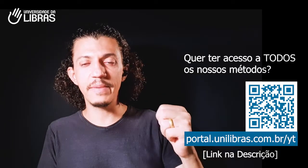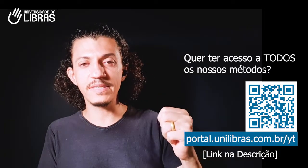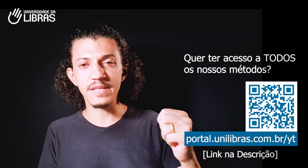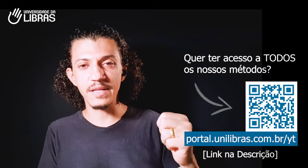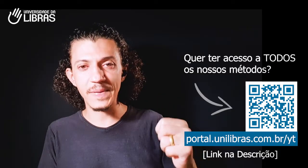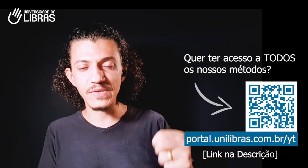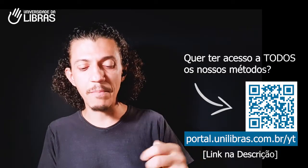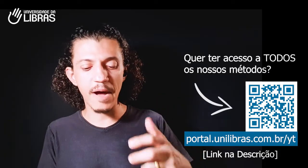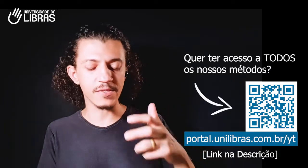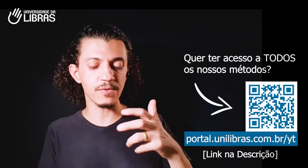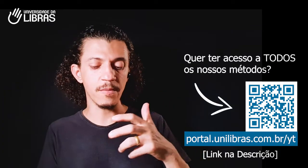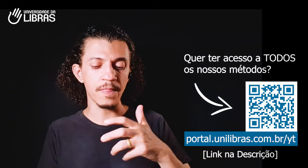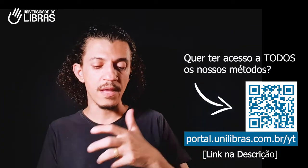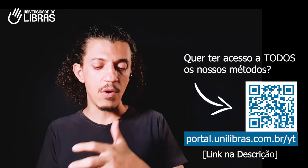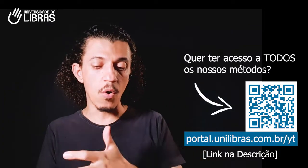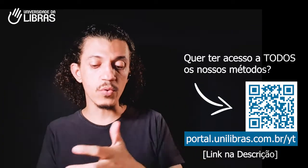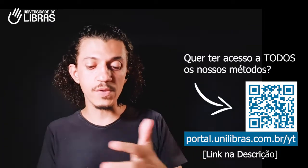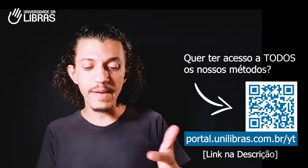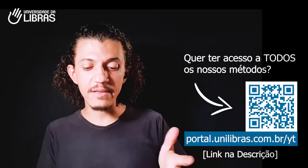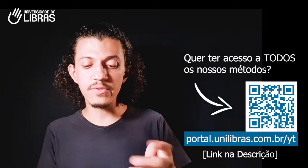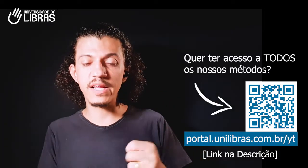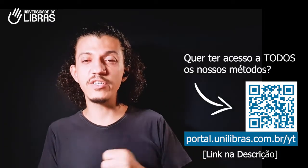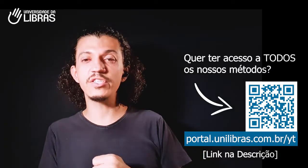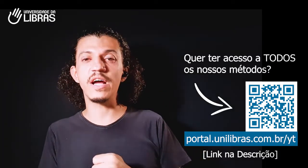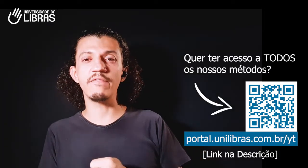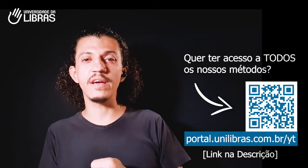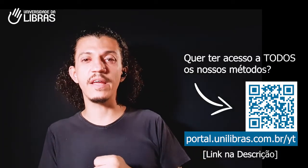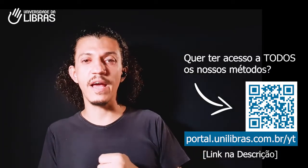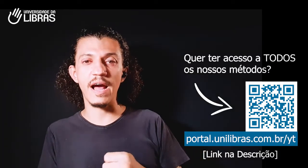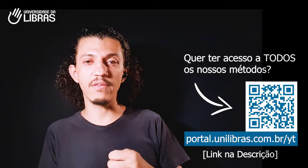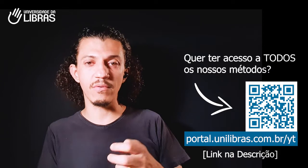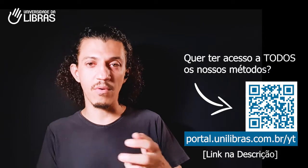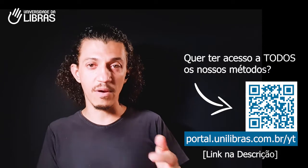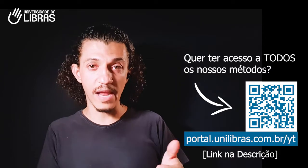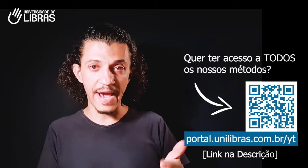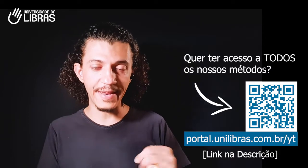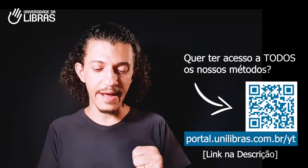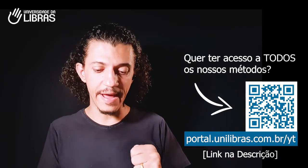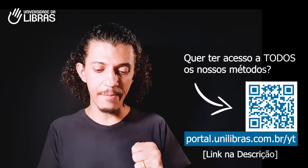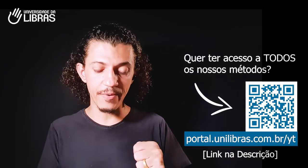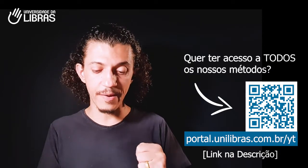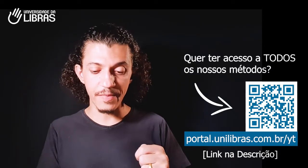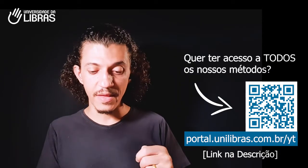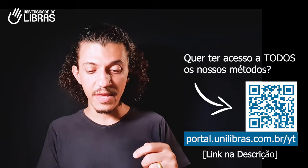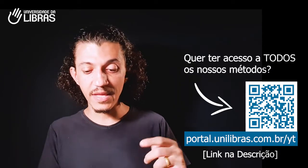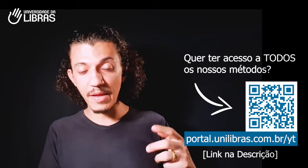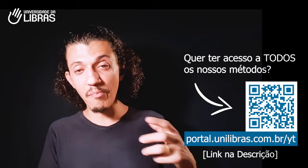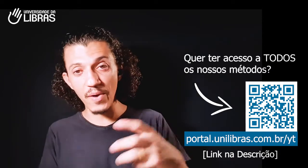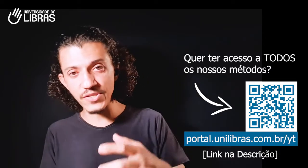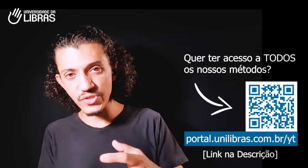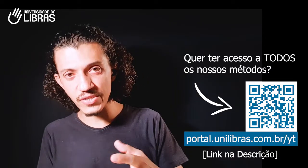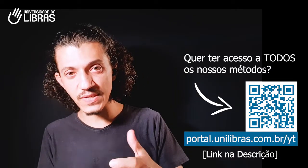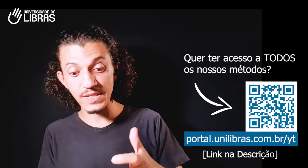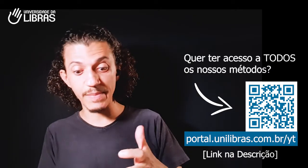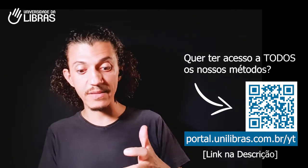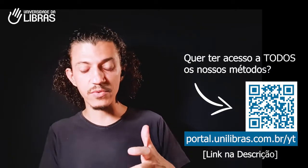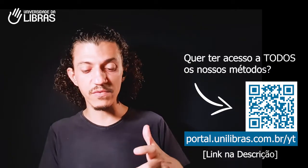libras passo a passo outros métodos que a gente já havia criado online na época e que depois disso esses